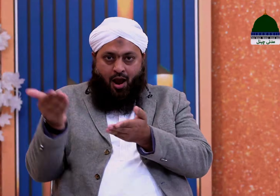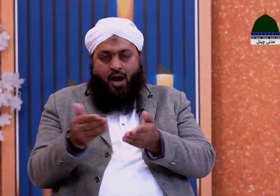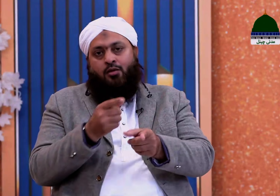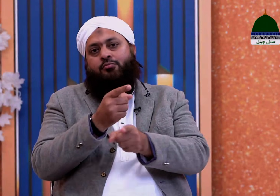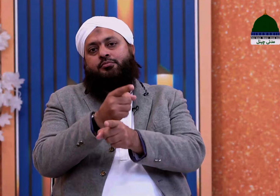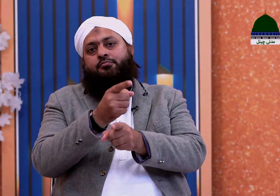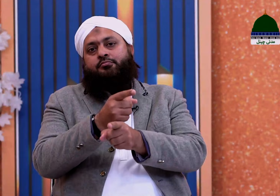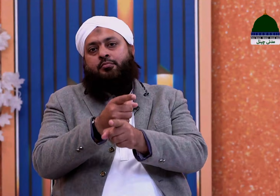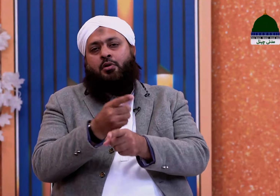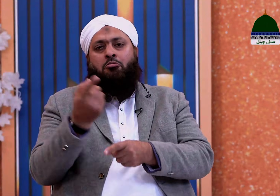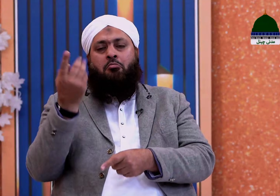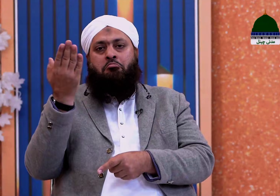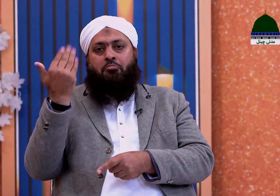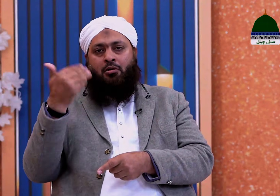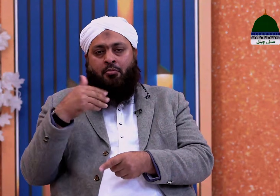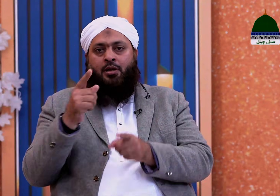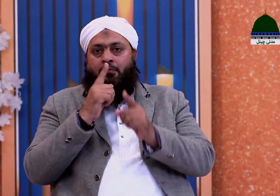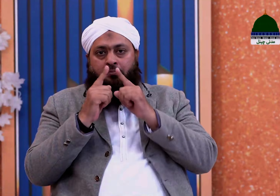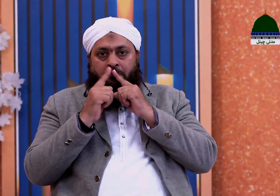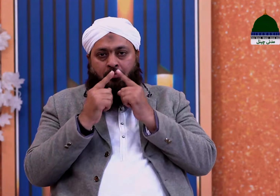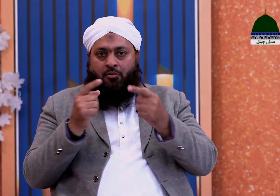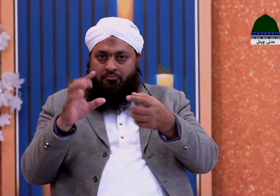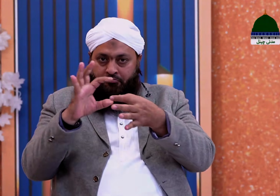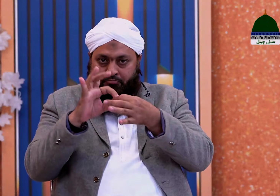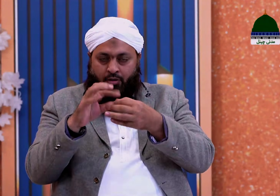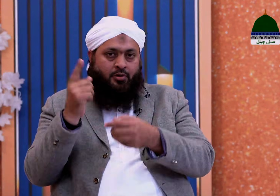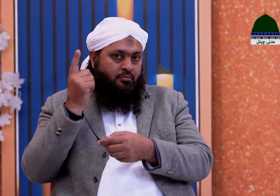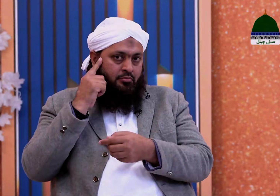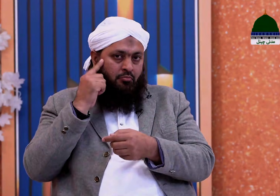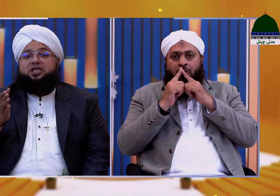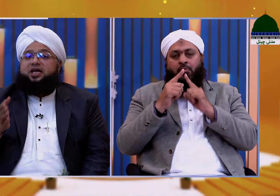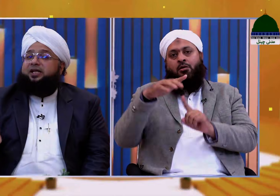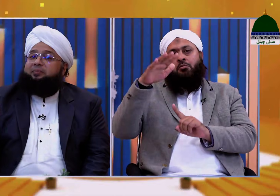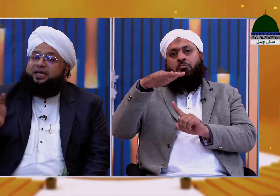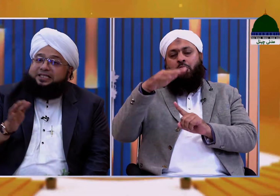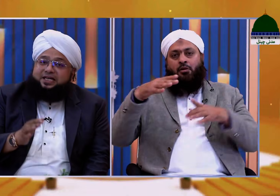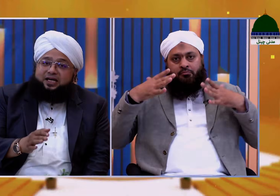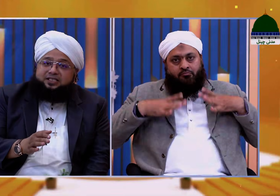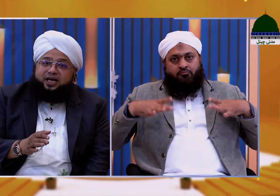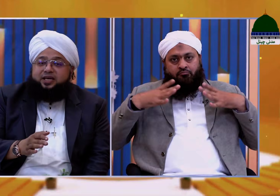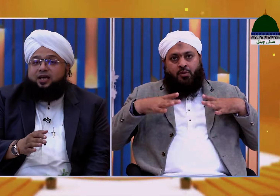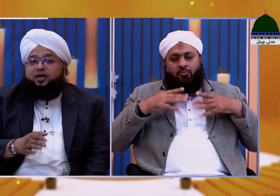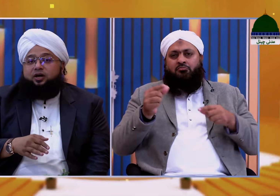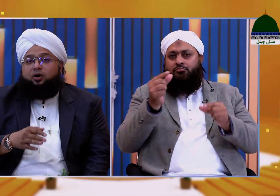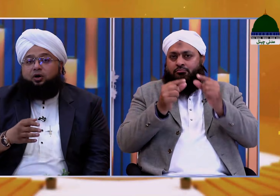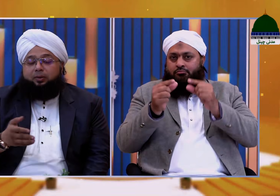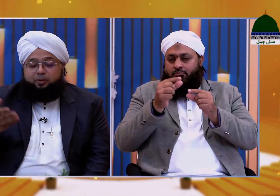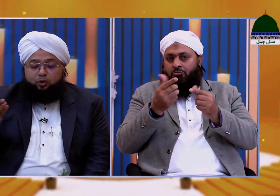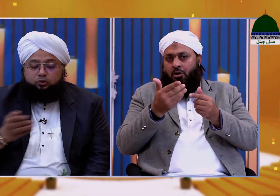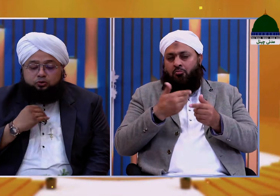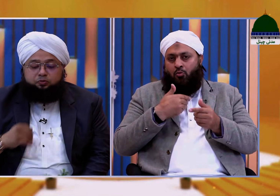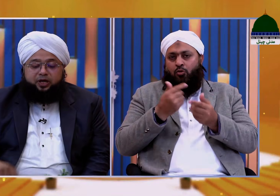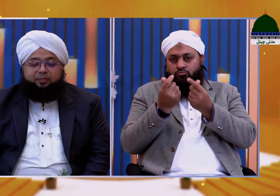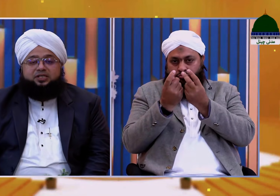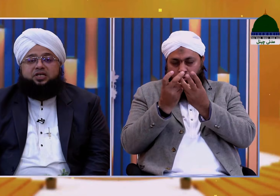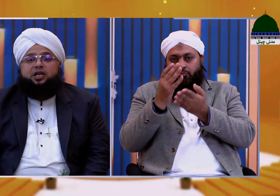سیکھیں۔ اس سے پچھلے ایپیسوڈ میں ہم نے رمضان کے تعلق سے سنا کہ رمضان مبارک کی تیاری ہمیں کیسی کرنی چاہیے، اور ہم نے